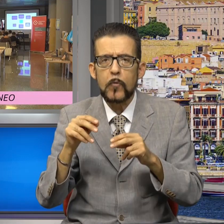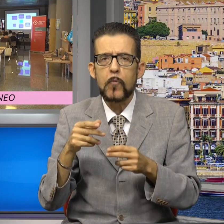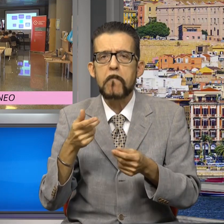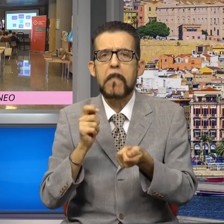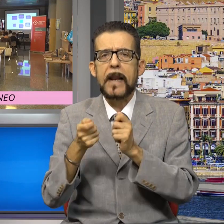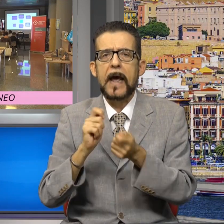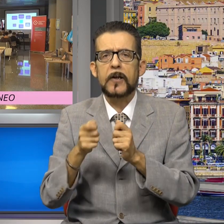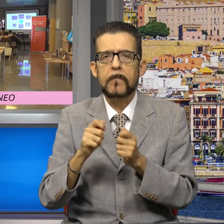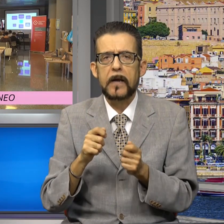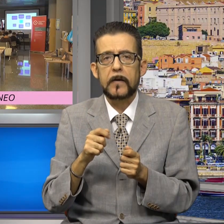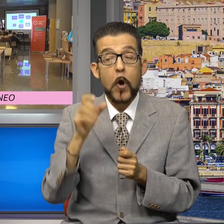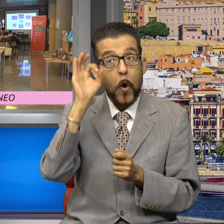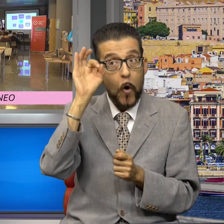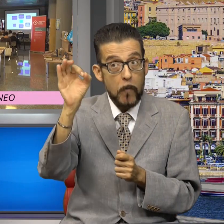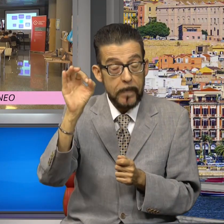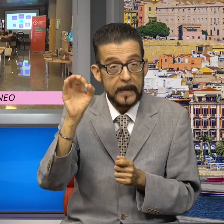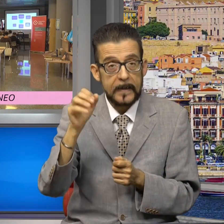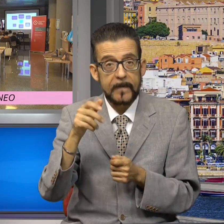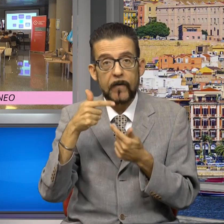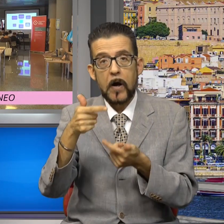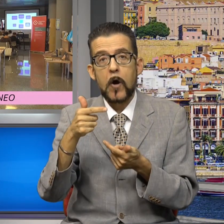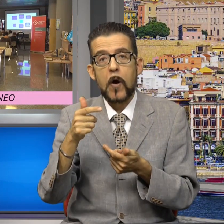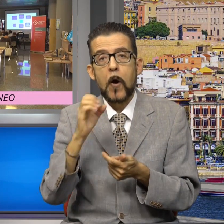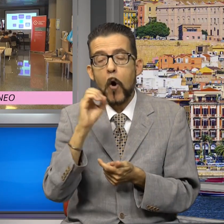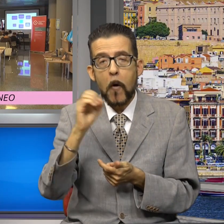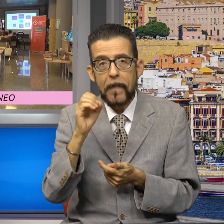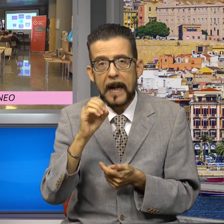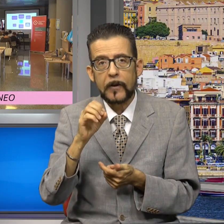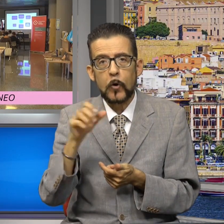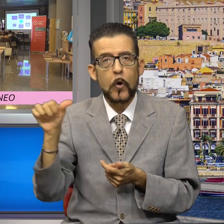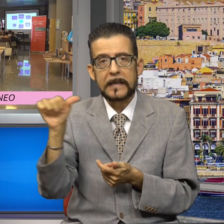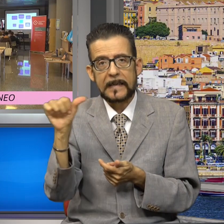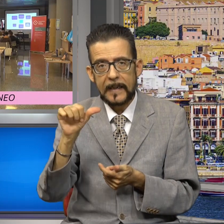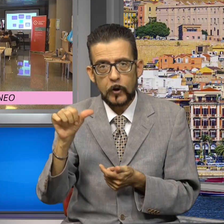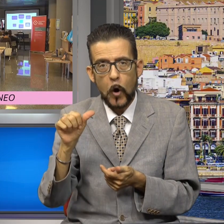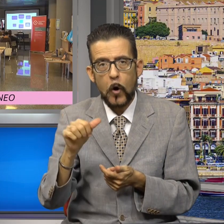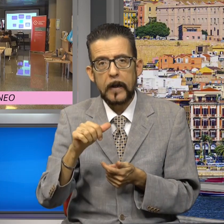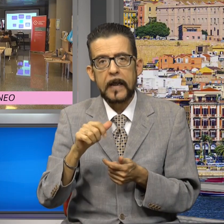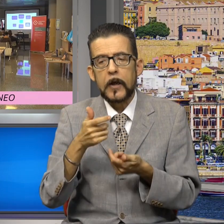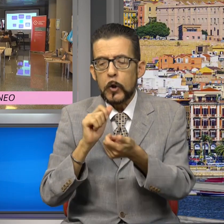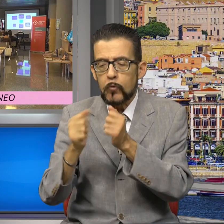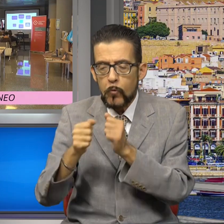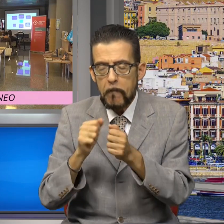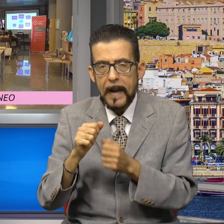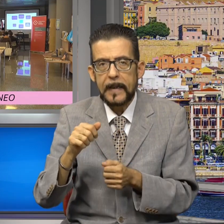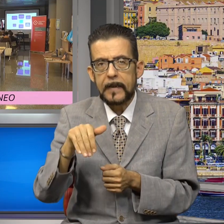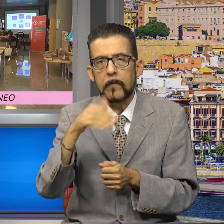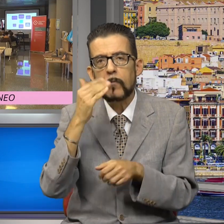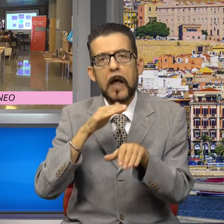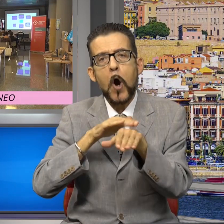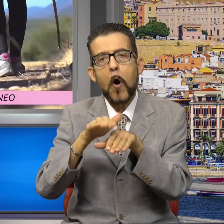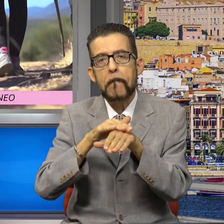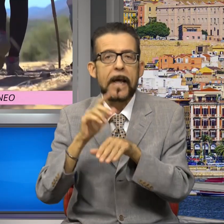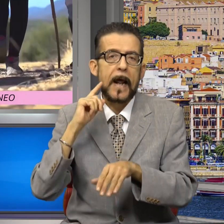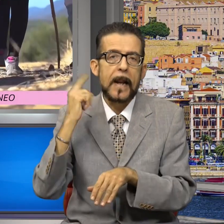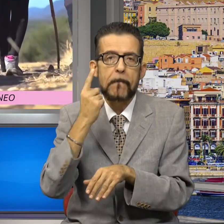con l'obiettivo di fornire agli operatori del settore una serie di strumenti per poter operare al meglio con la politica dei